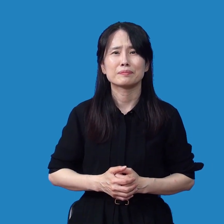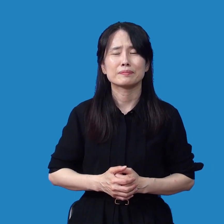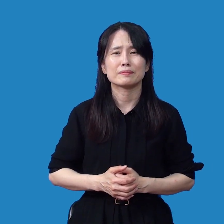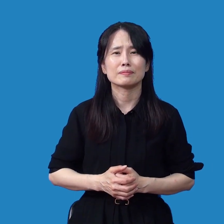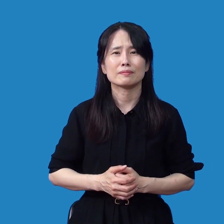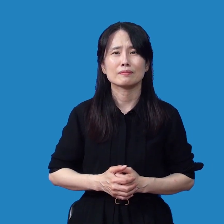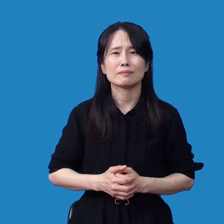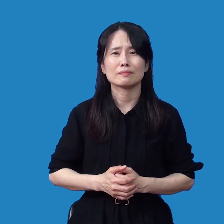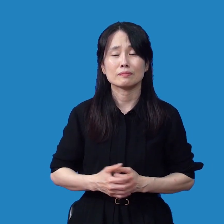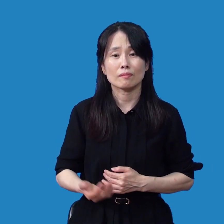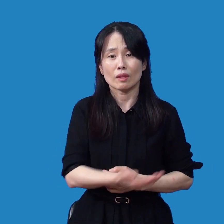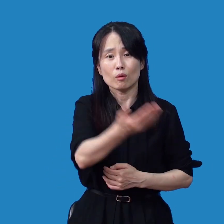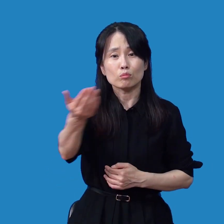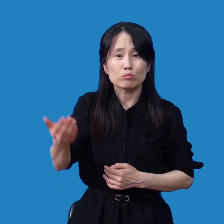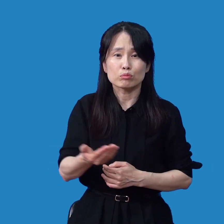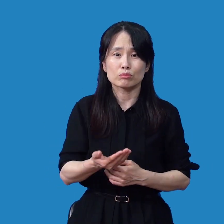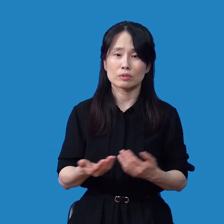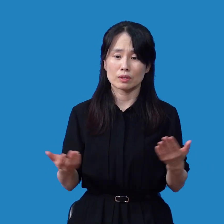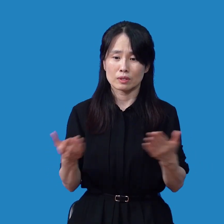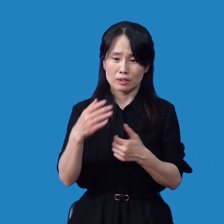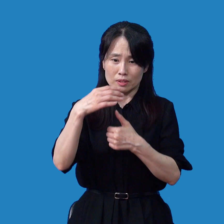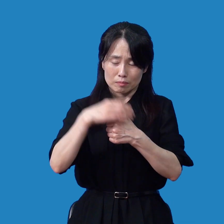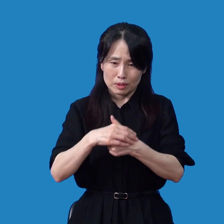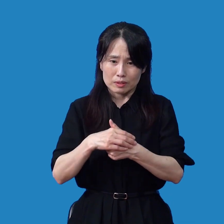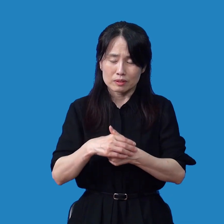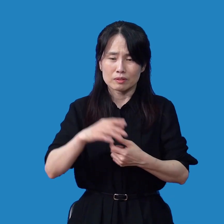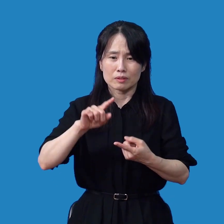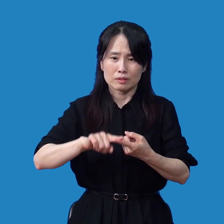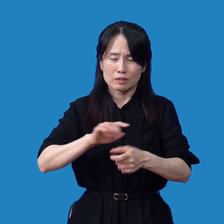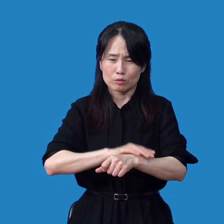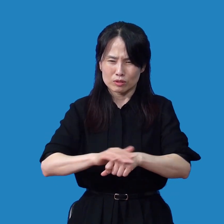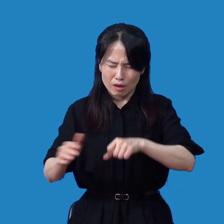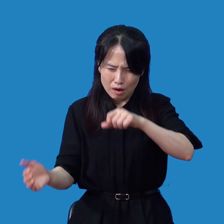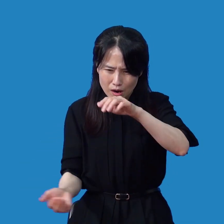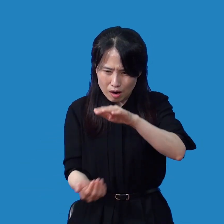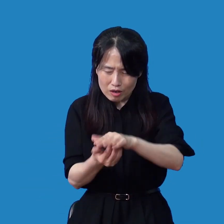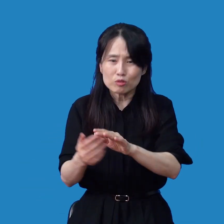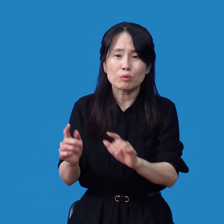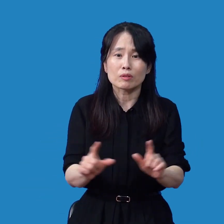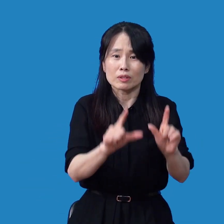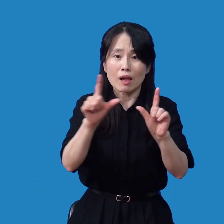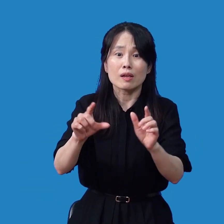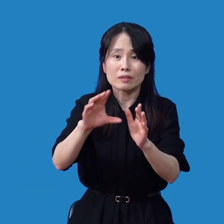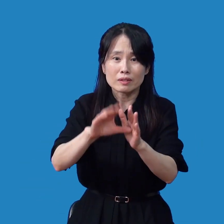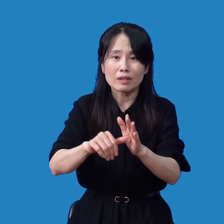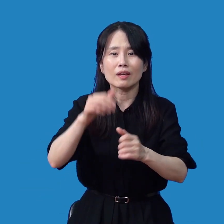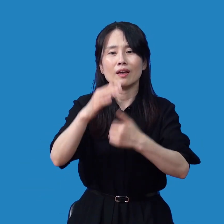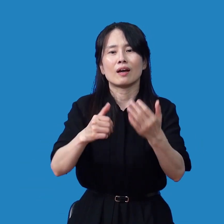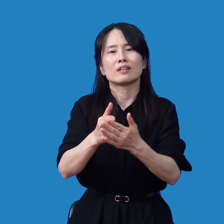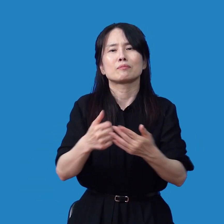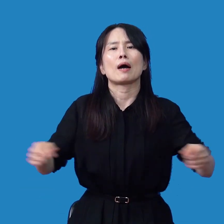여러분, 사명 감당하면서 사는 사람에게 하나님이 함께 하십니다.